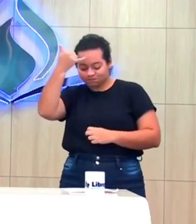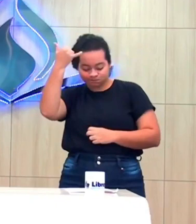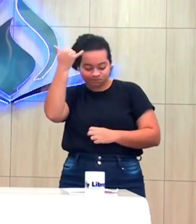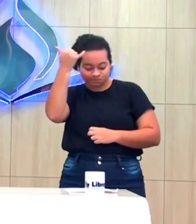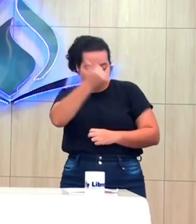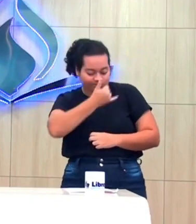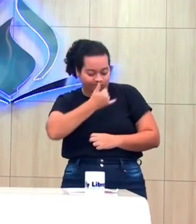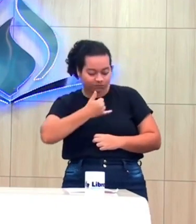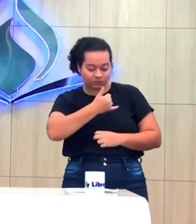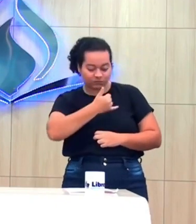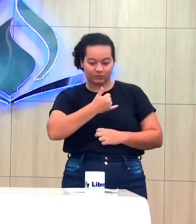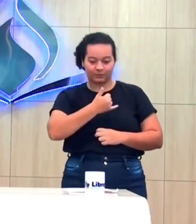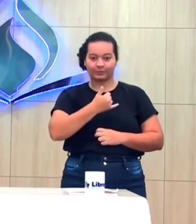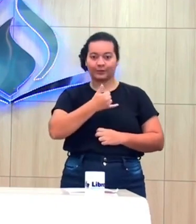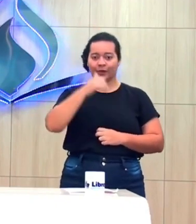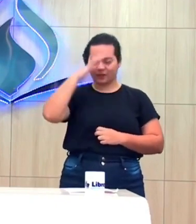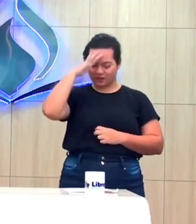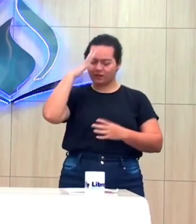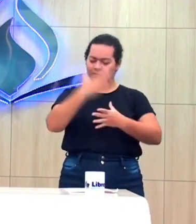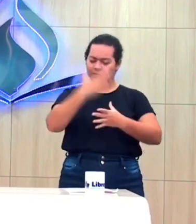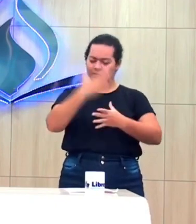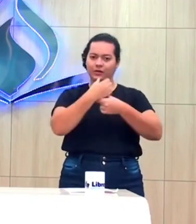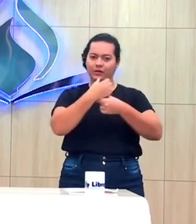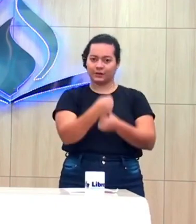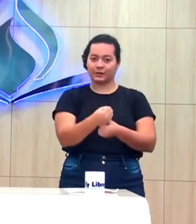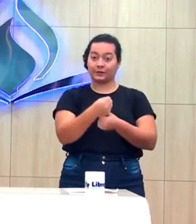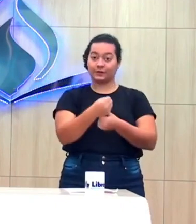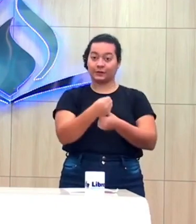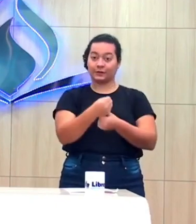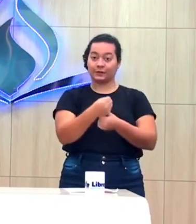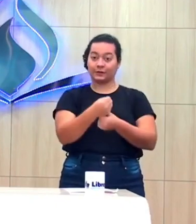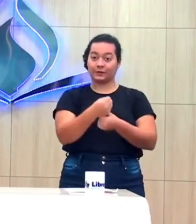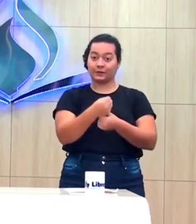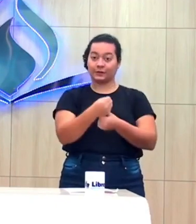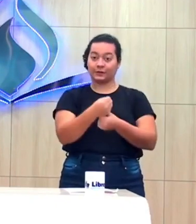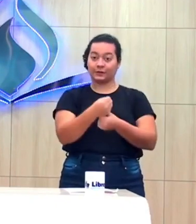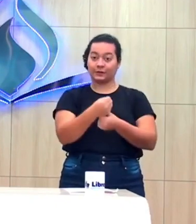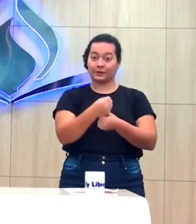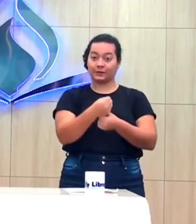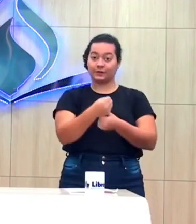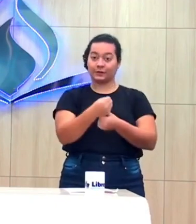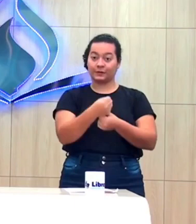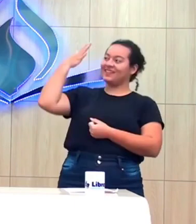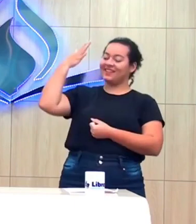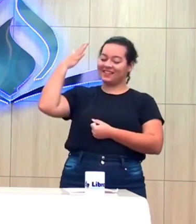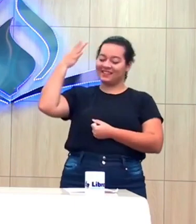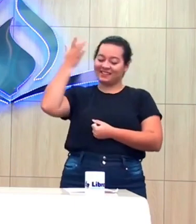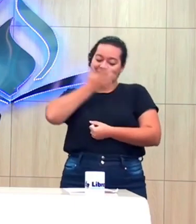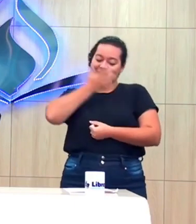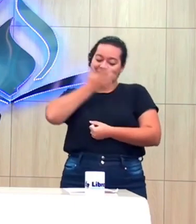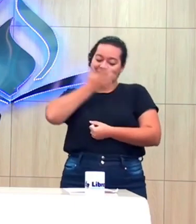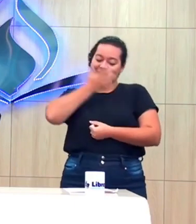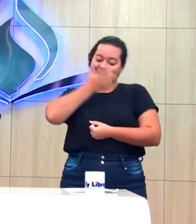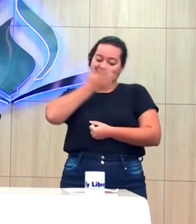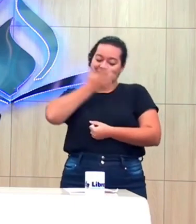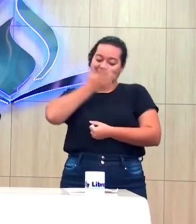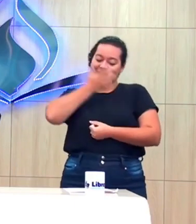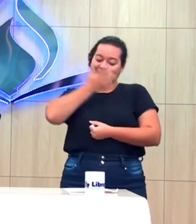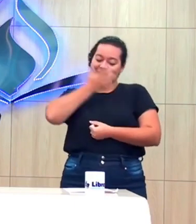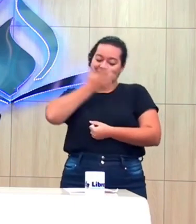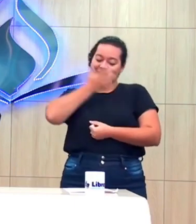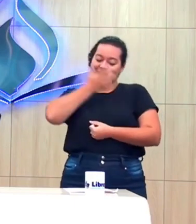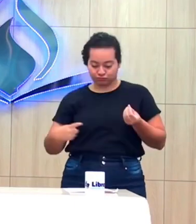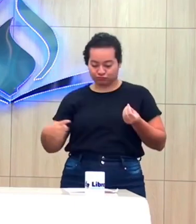transborda. Certamente que a bondade e a misericórdia me seguirão todos os dias da minha vida,